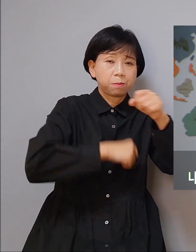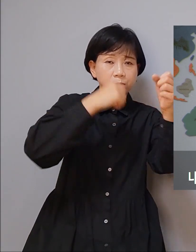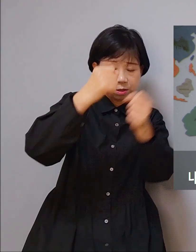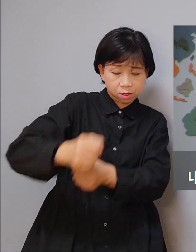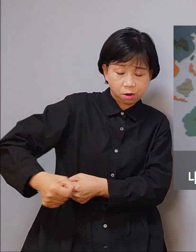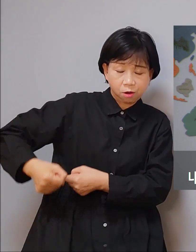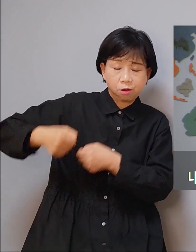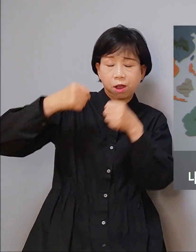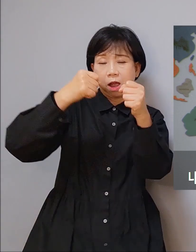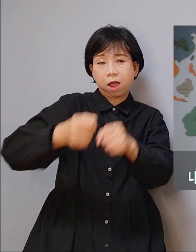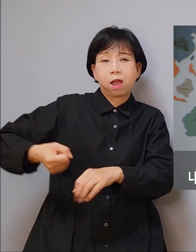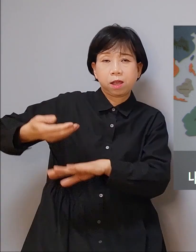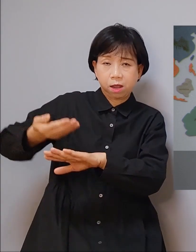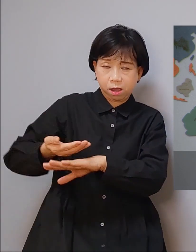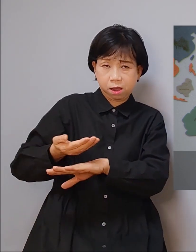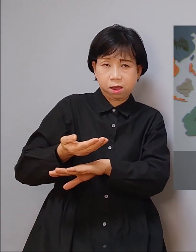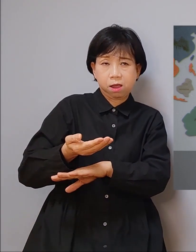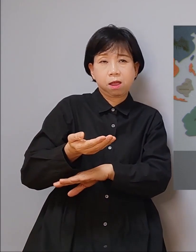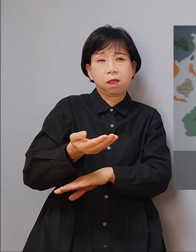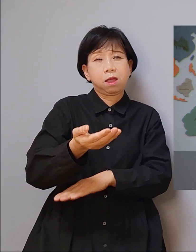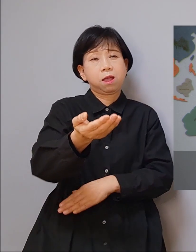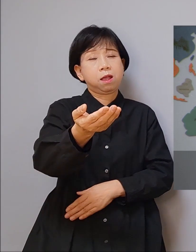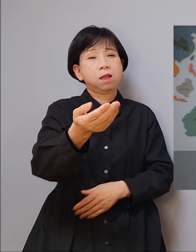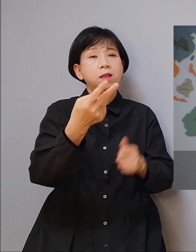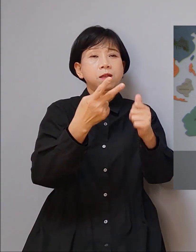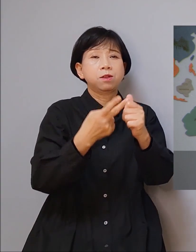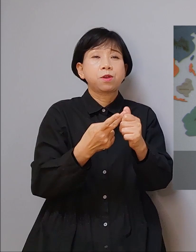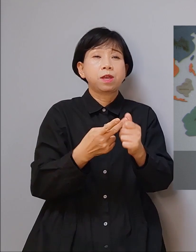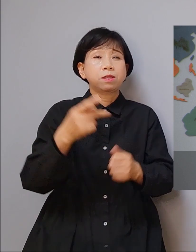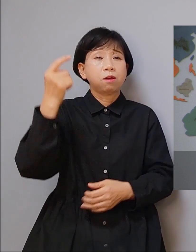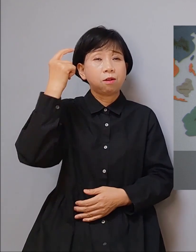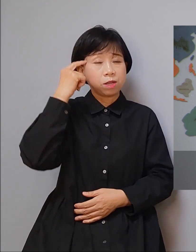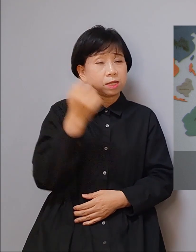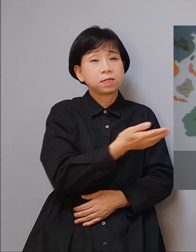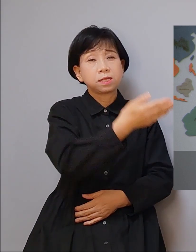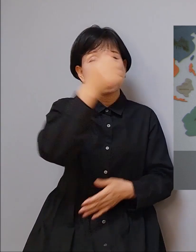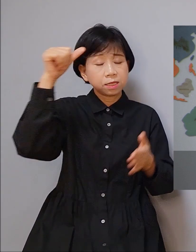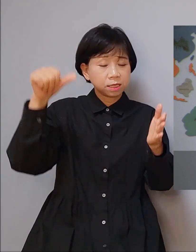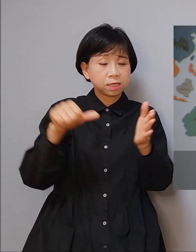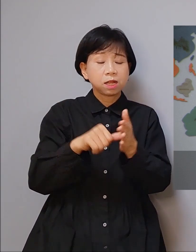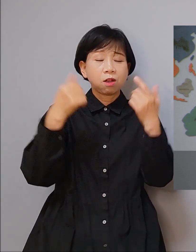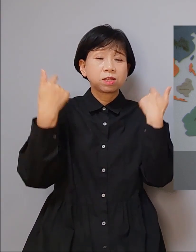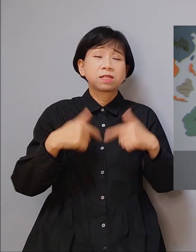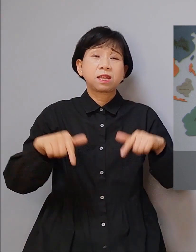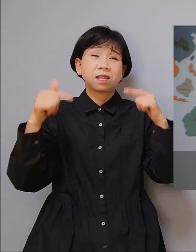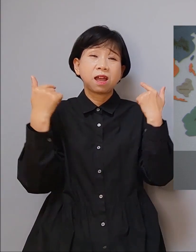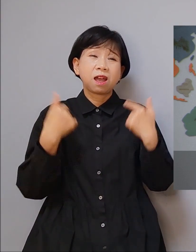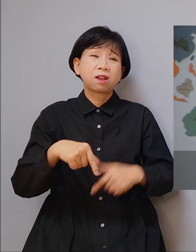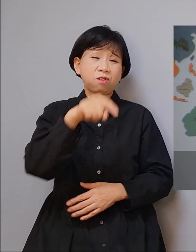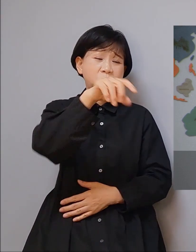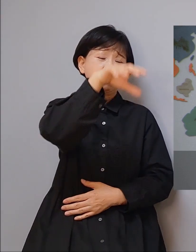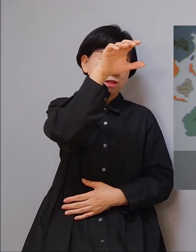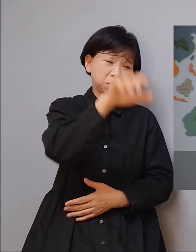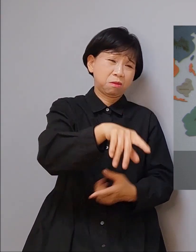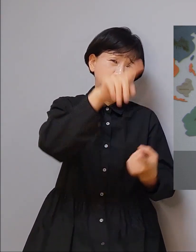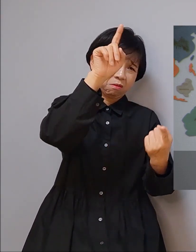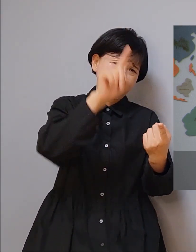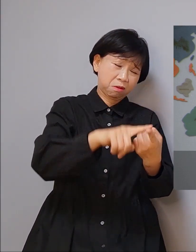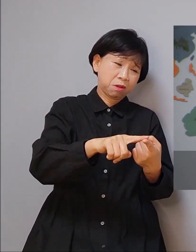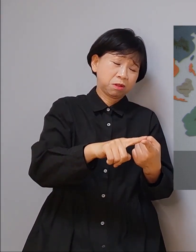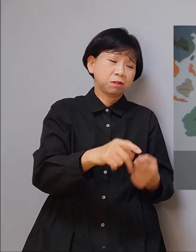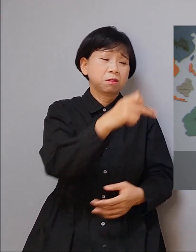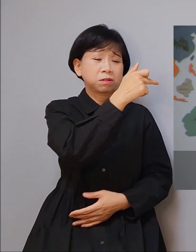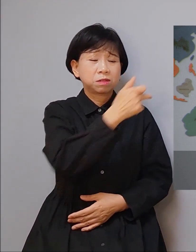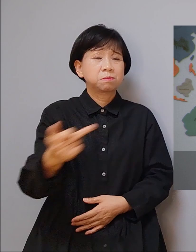내 맘 젖어가라. 왜 너 인생은 언제나